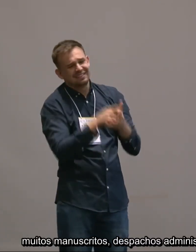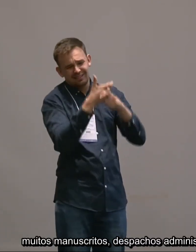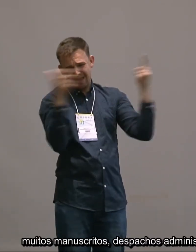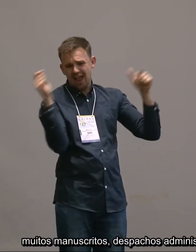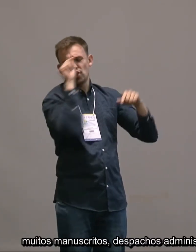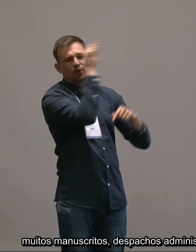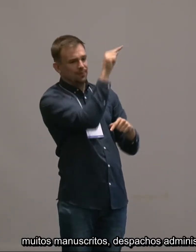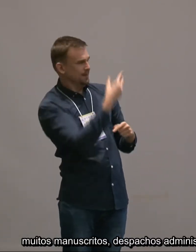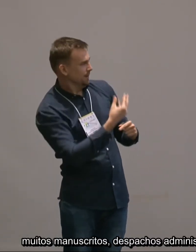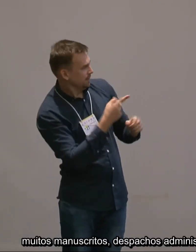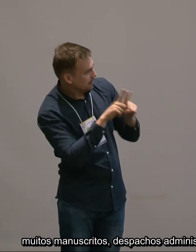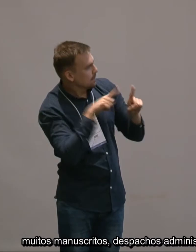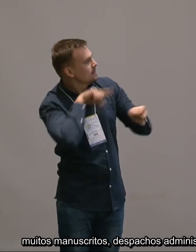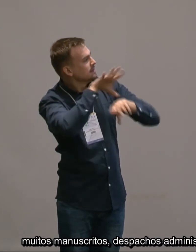de espaços de administrativos